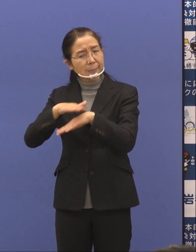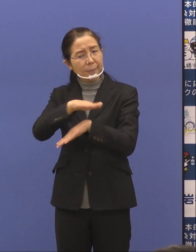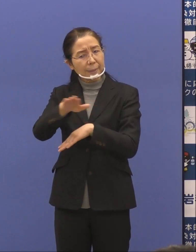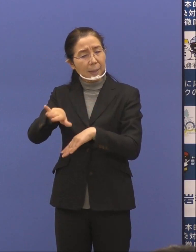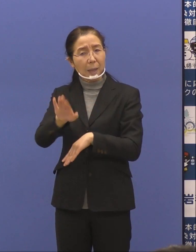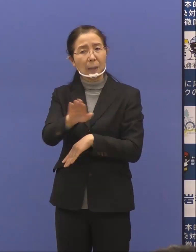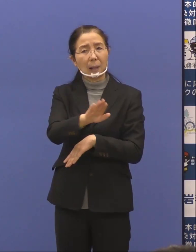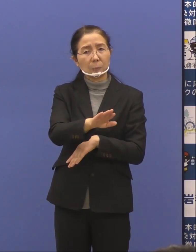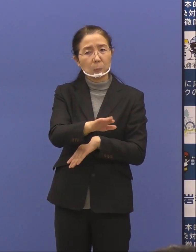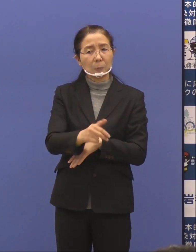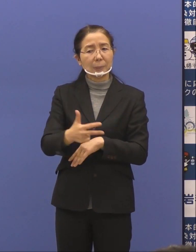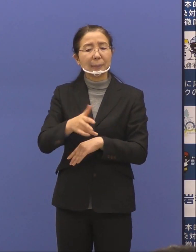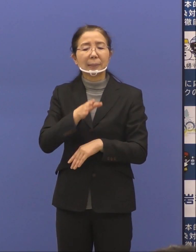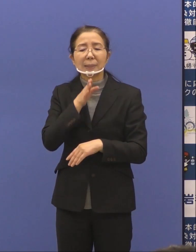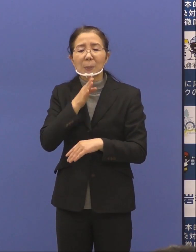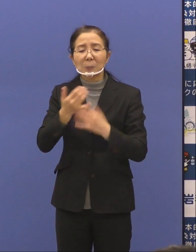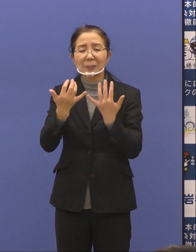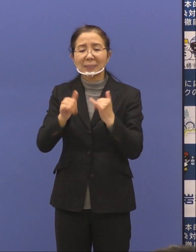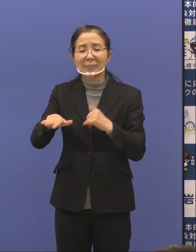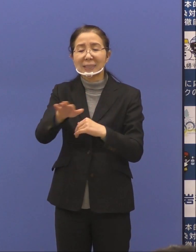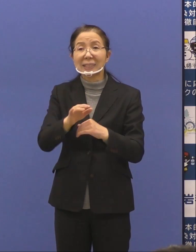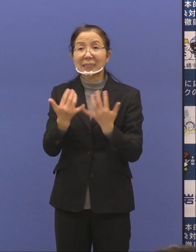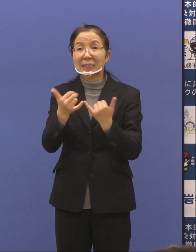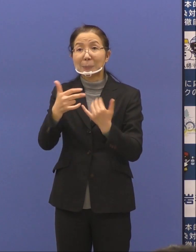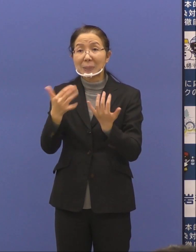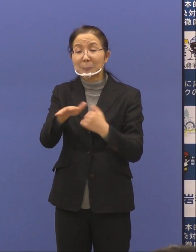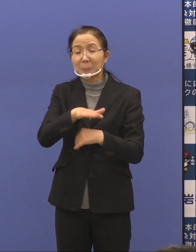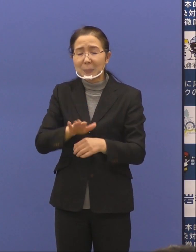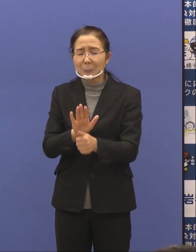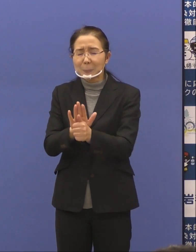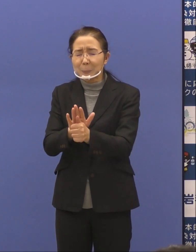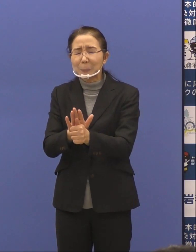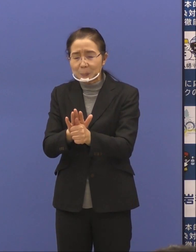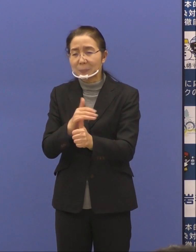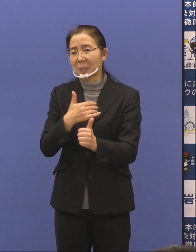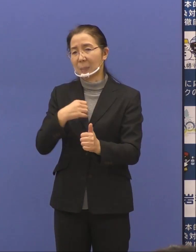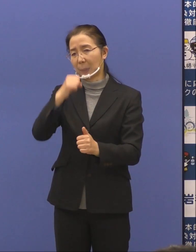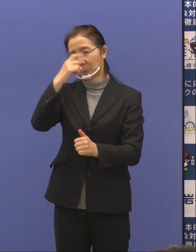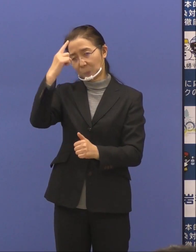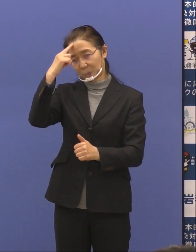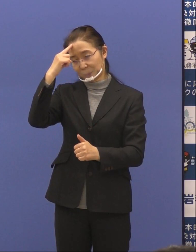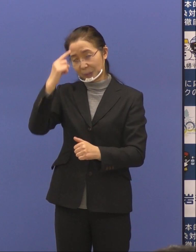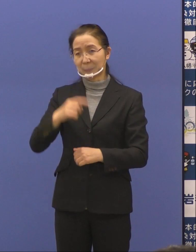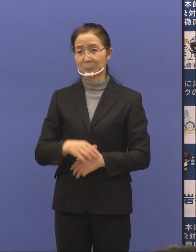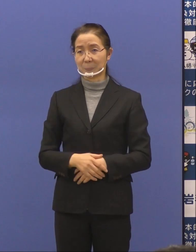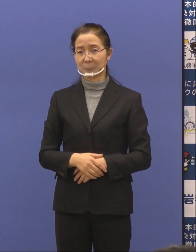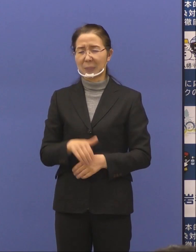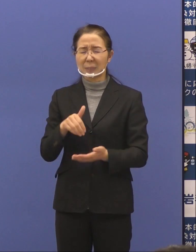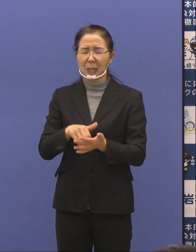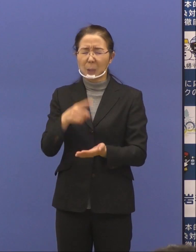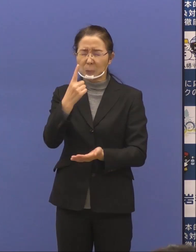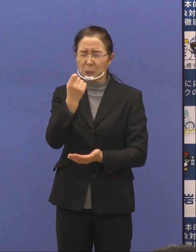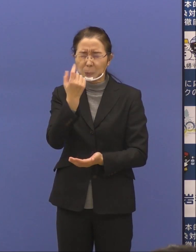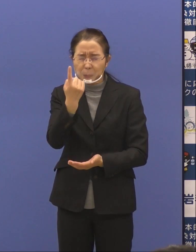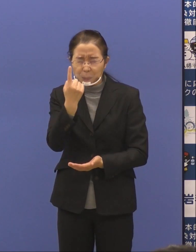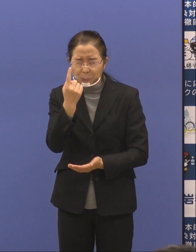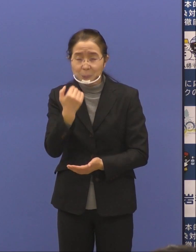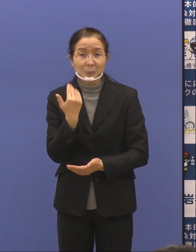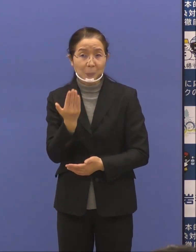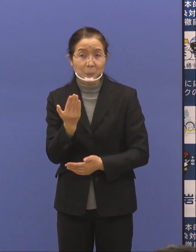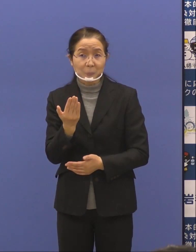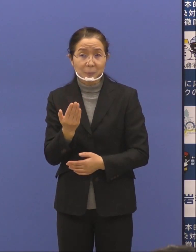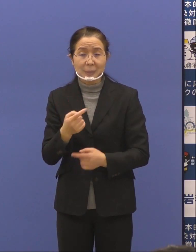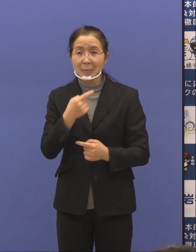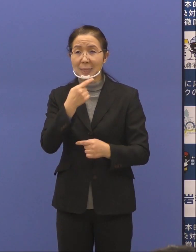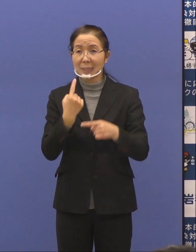本位の姿勢をやればいいんじゃないかと思います。 最後にもう1点だけお願いします。赤十